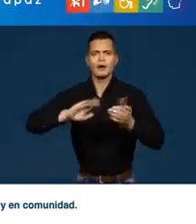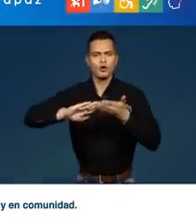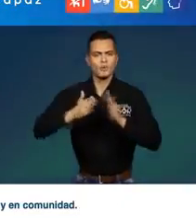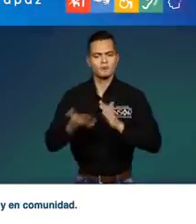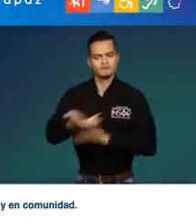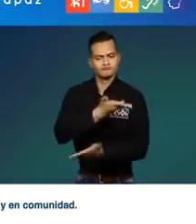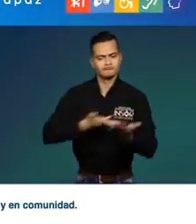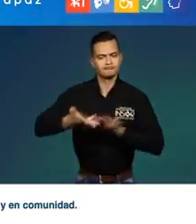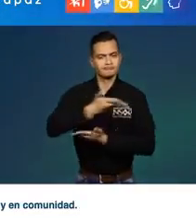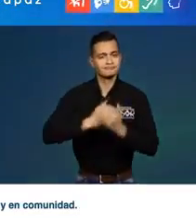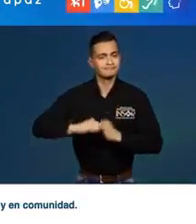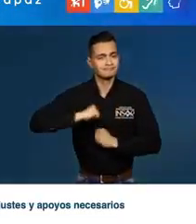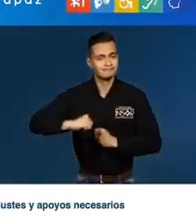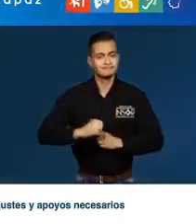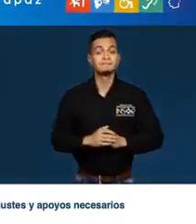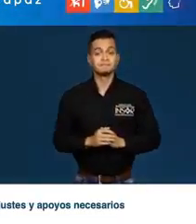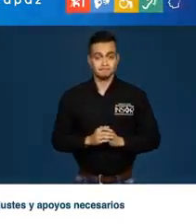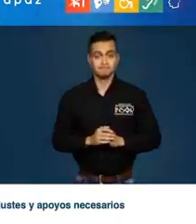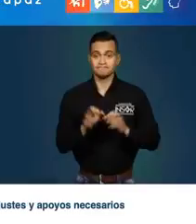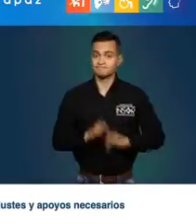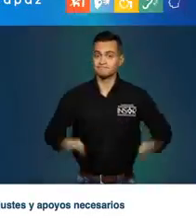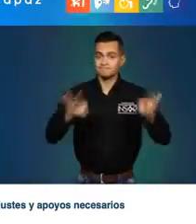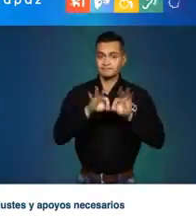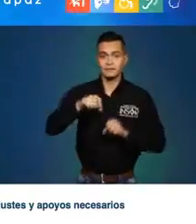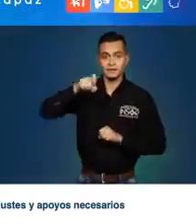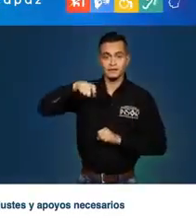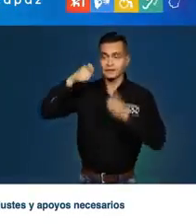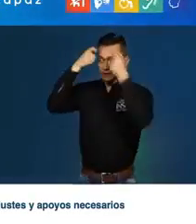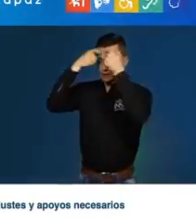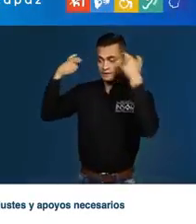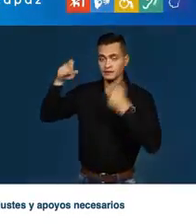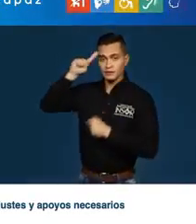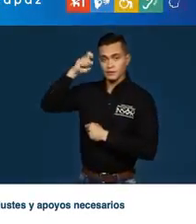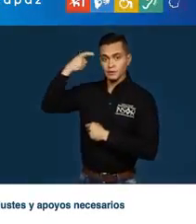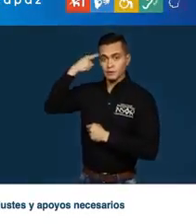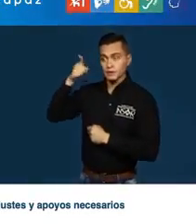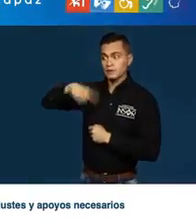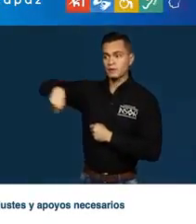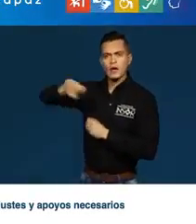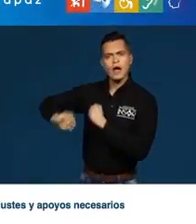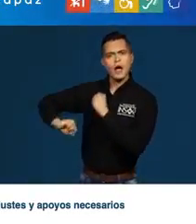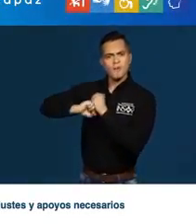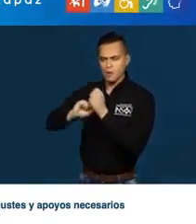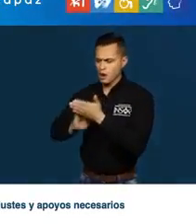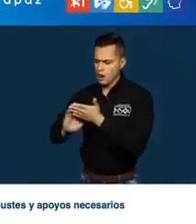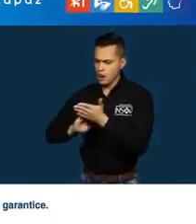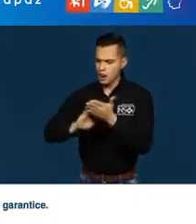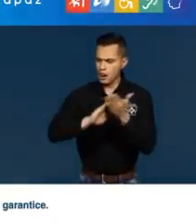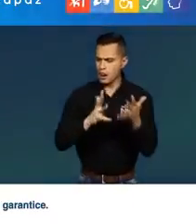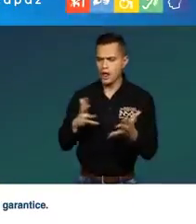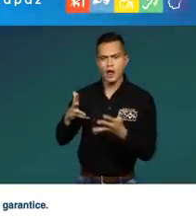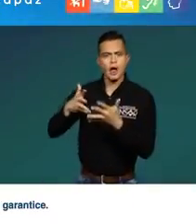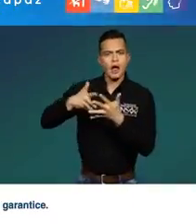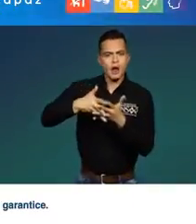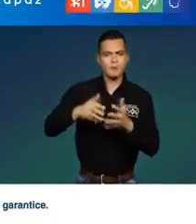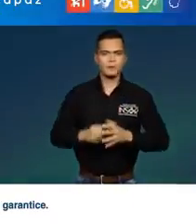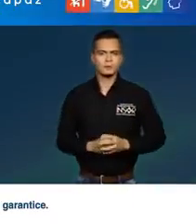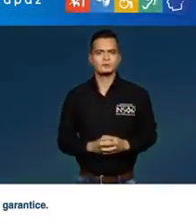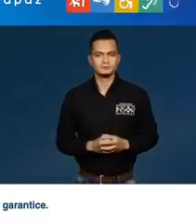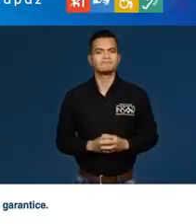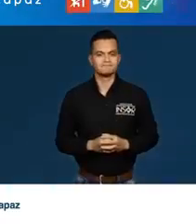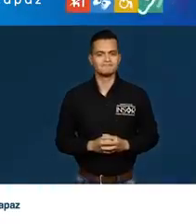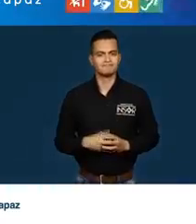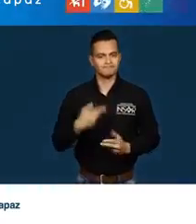en comunidad. Por lo tanto, necesitamos de los ajustes y los apoyos necesarios que el Estado nos